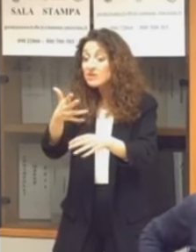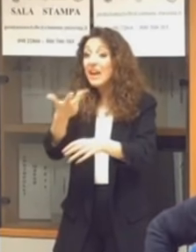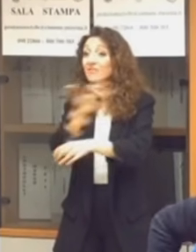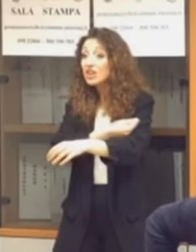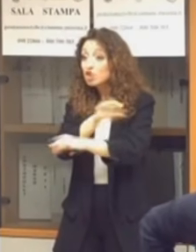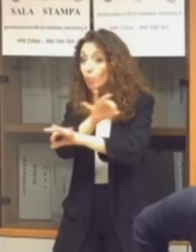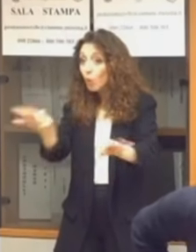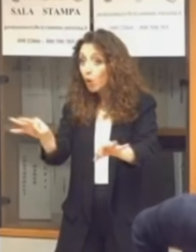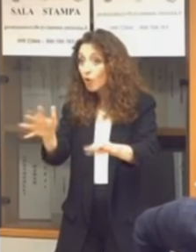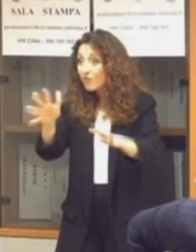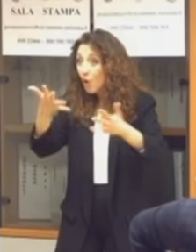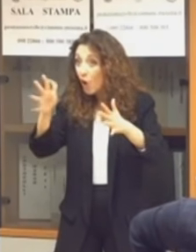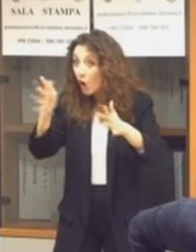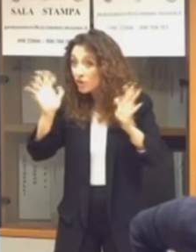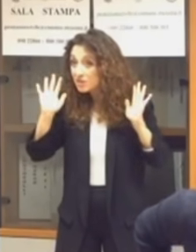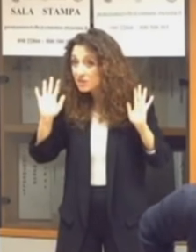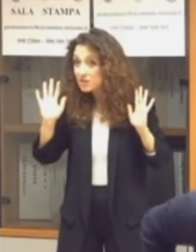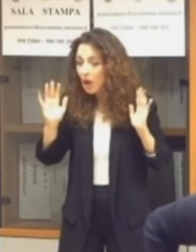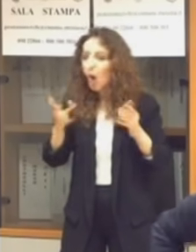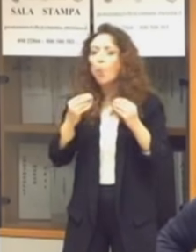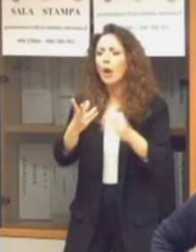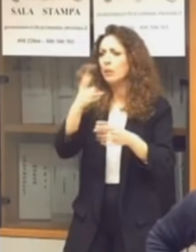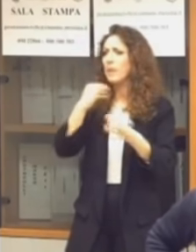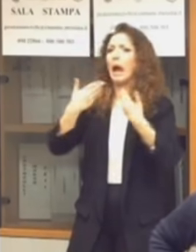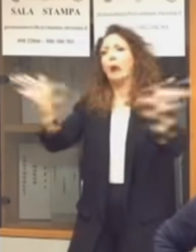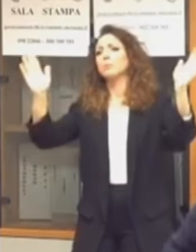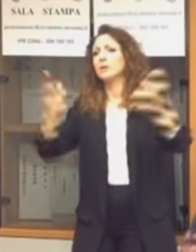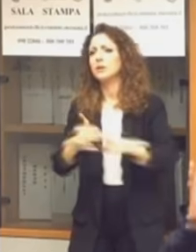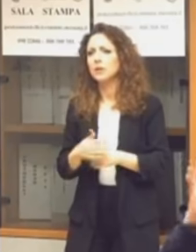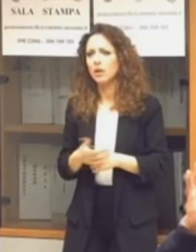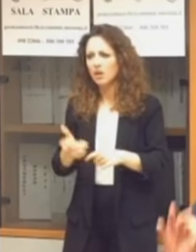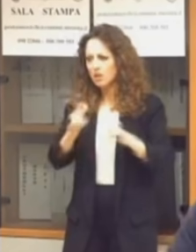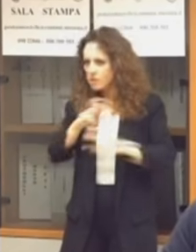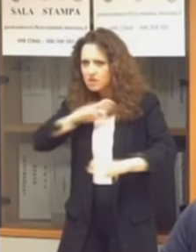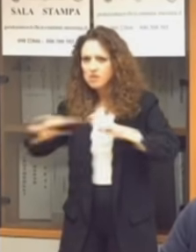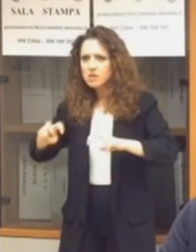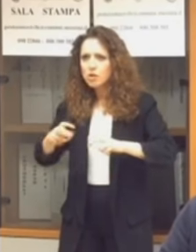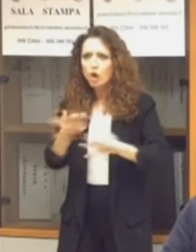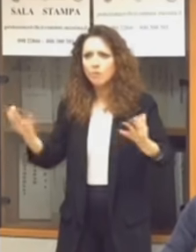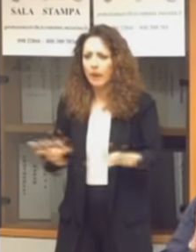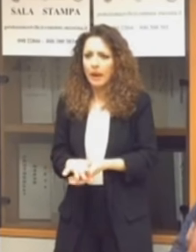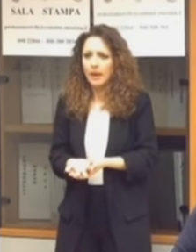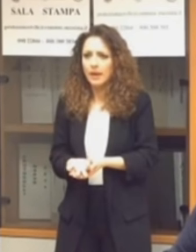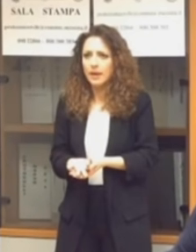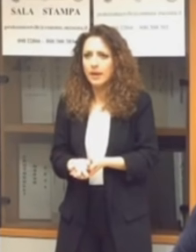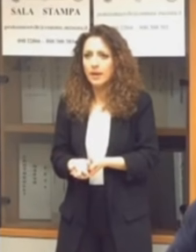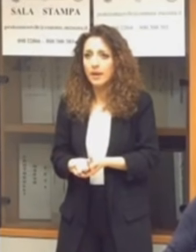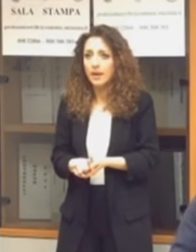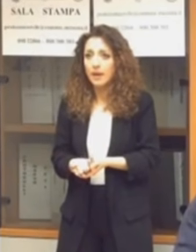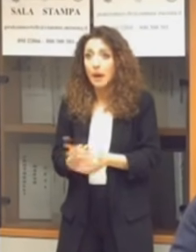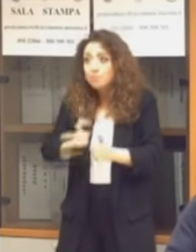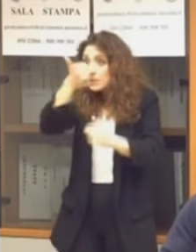riaprire, io mi indigno, perché prima di riaprire bisogna affrontare il tema di dare